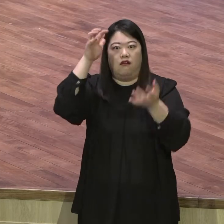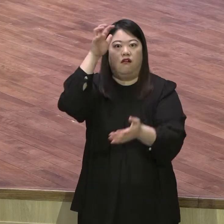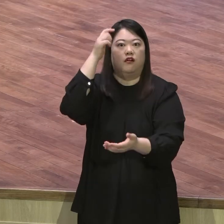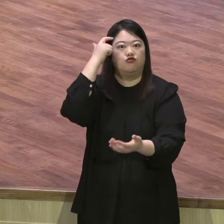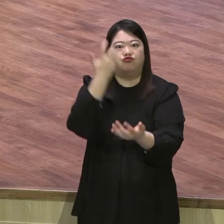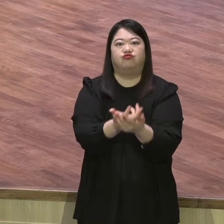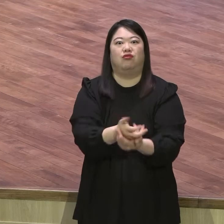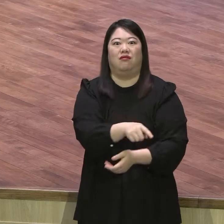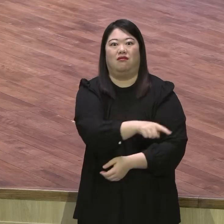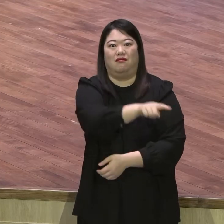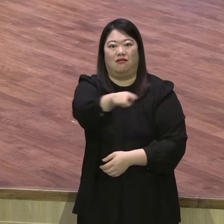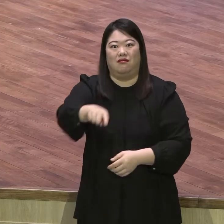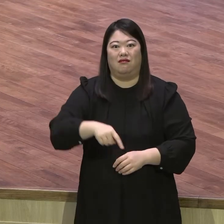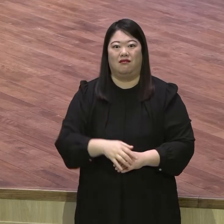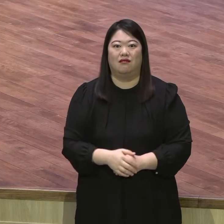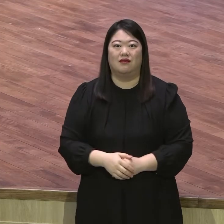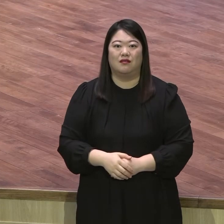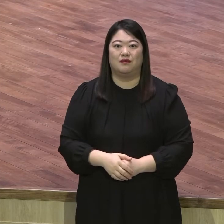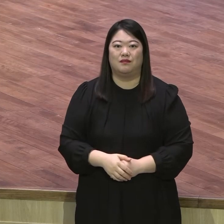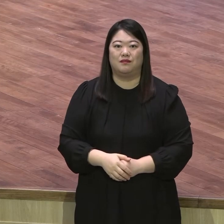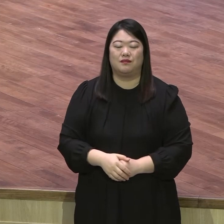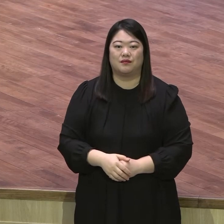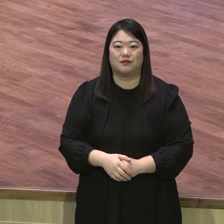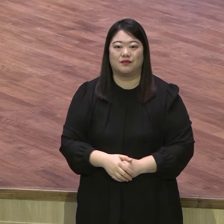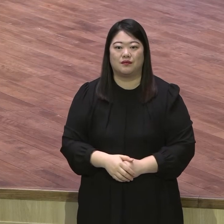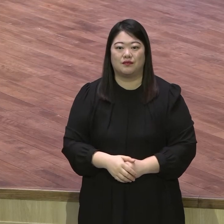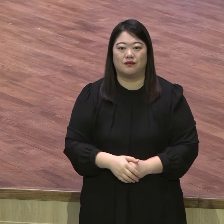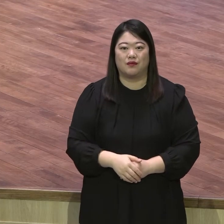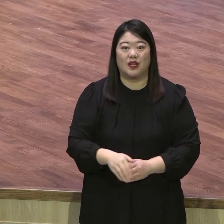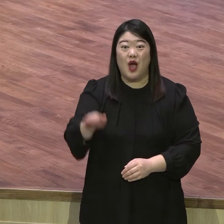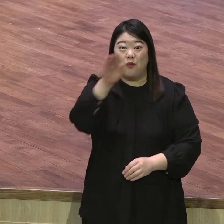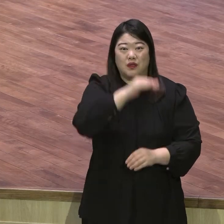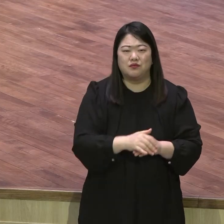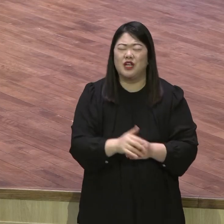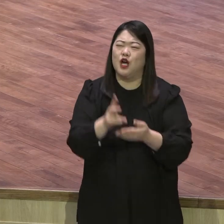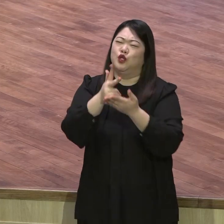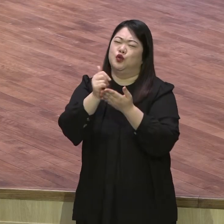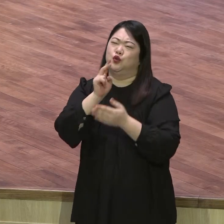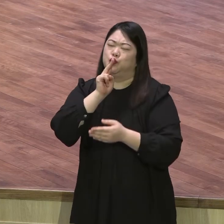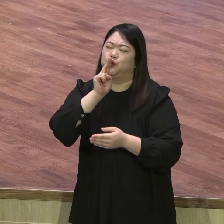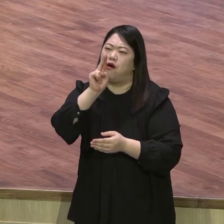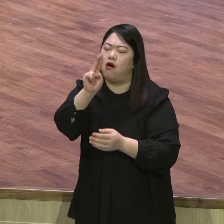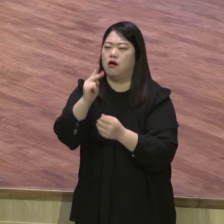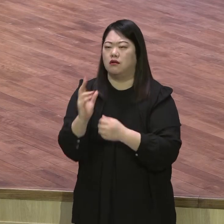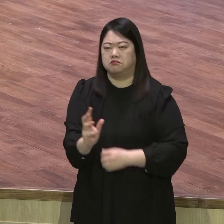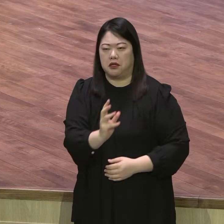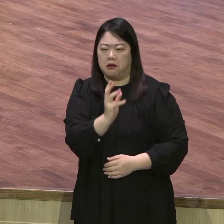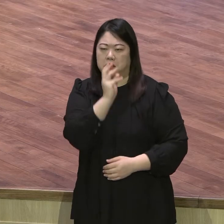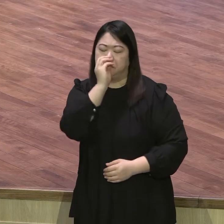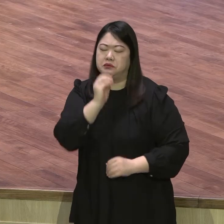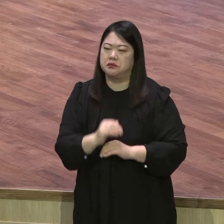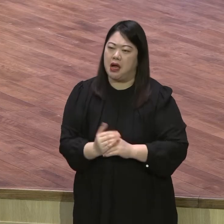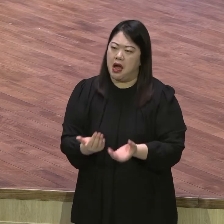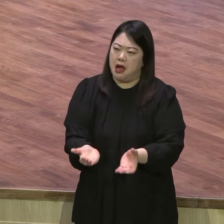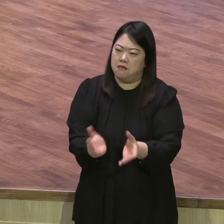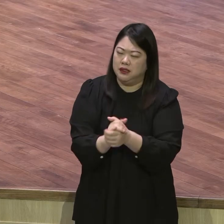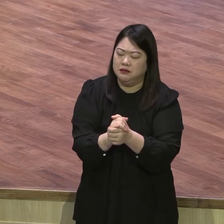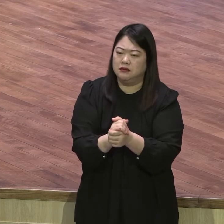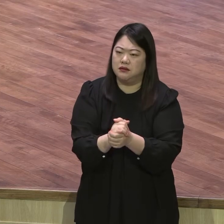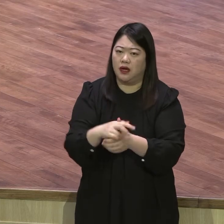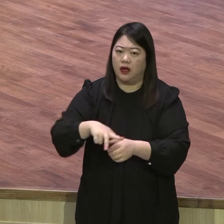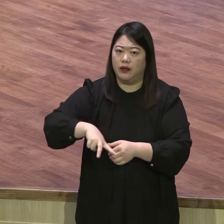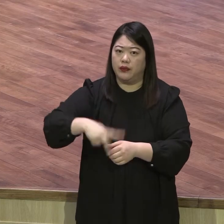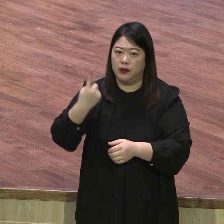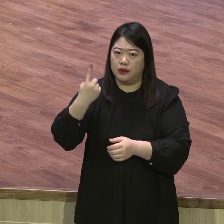사실은요, 하나님 다음에 돈이에요. 주야, 주야, 아무리 입으로 말해본들, 가장 내 소중한 걸 드릴 때,